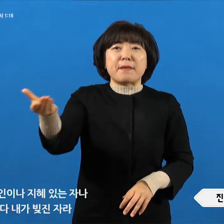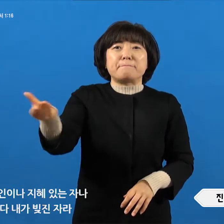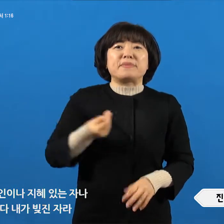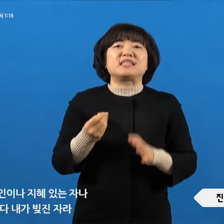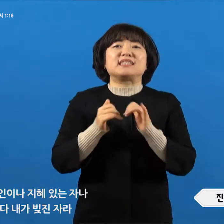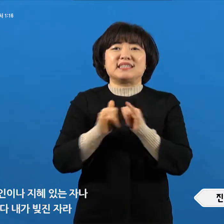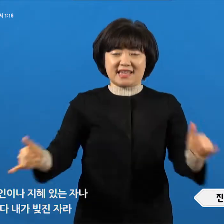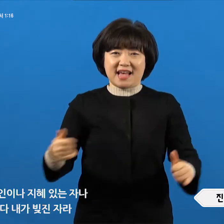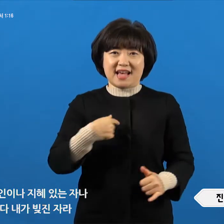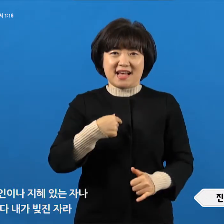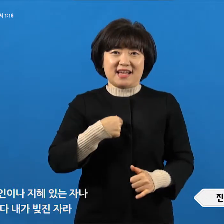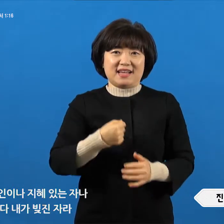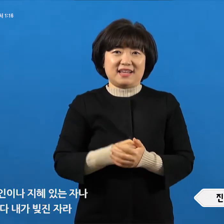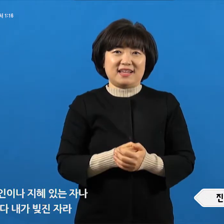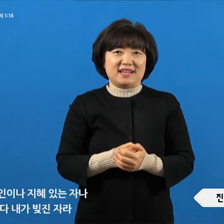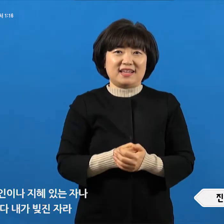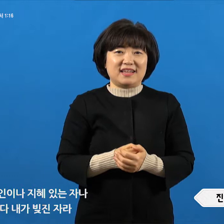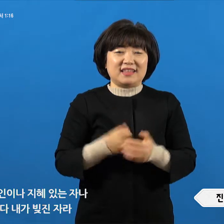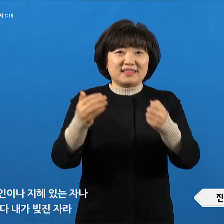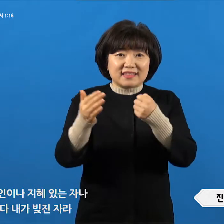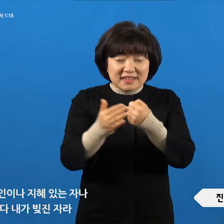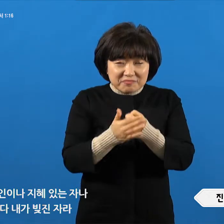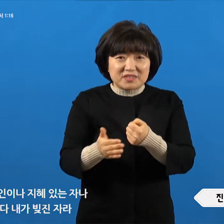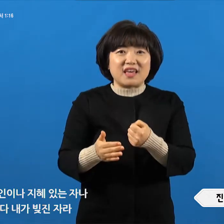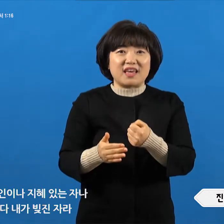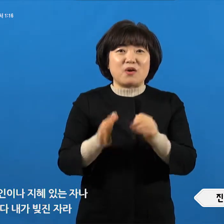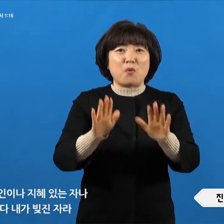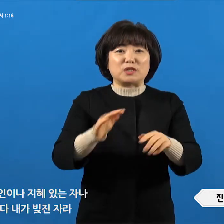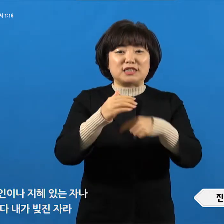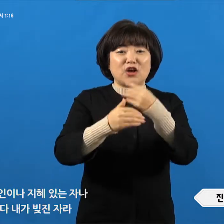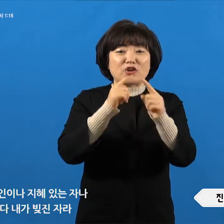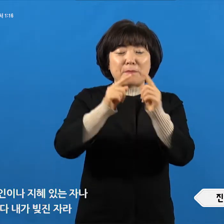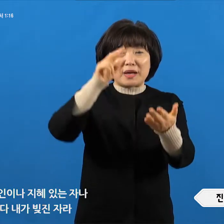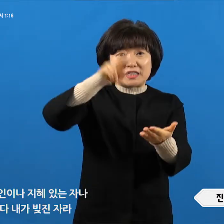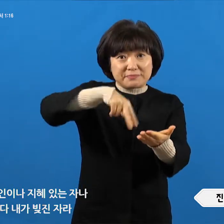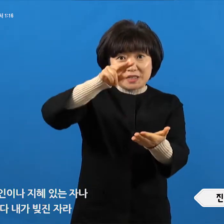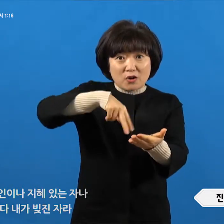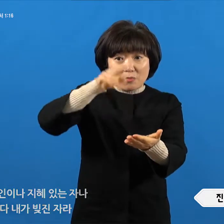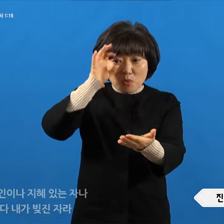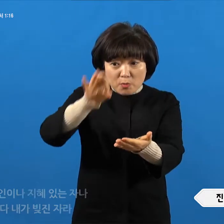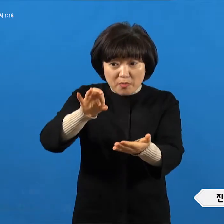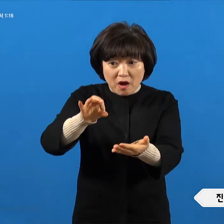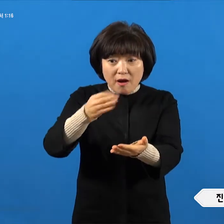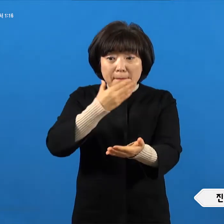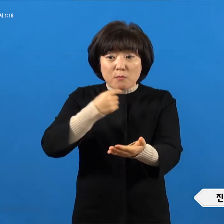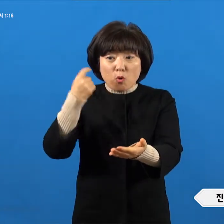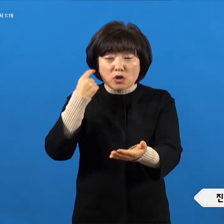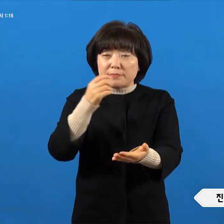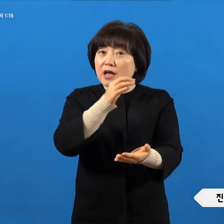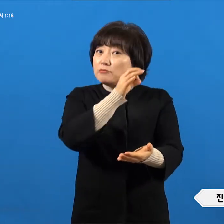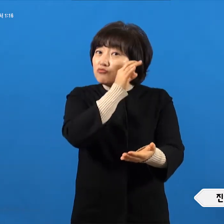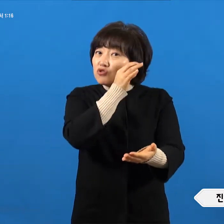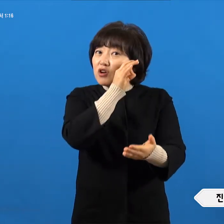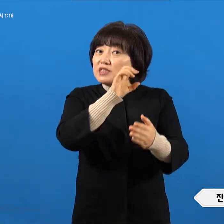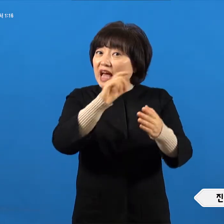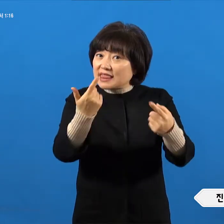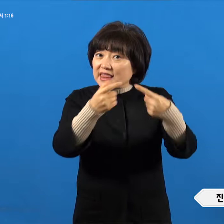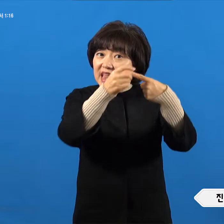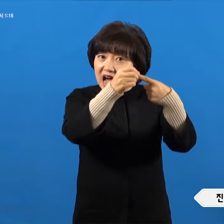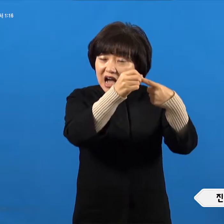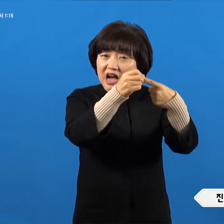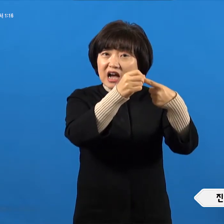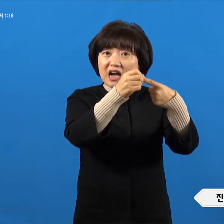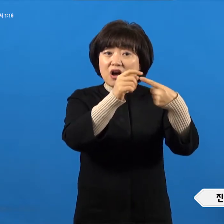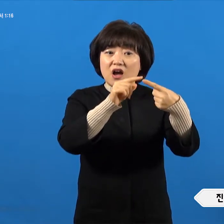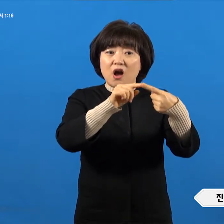자라고. 그래서 오늘 본문에 있는 내용을 쭉 보시면 오늘 성경에 부끄러워하지 아니한다는 말은